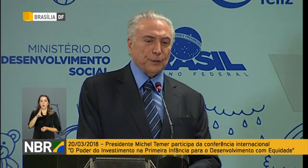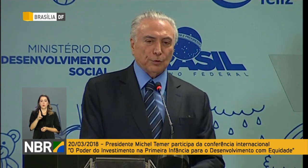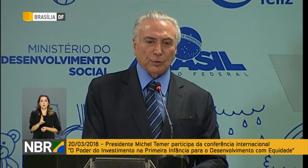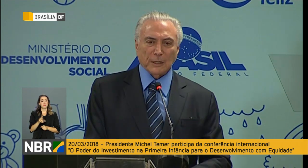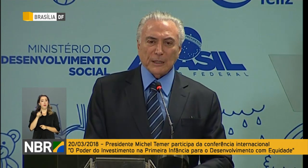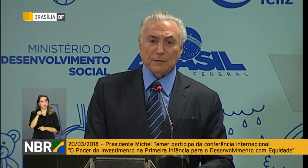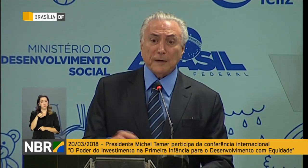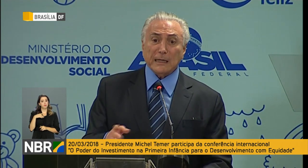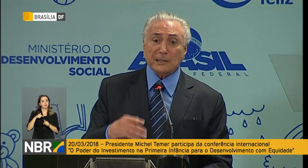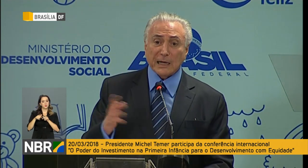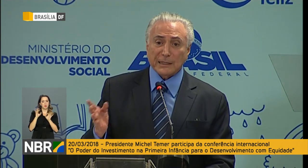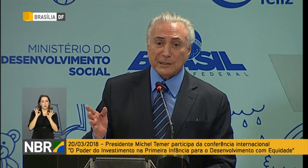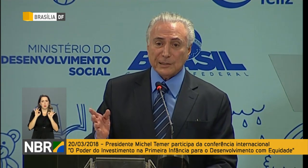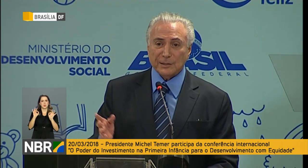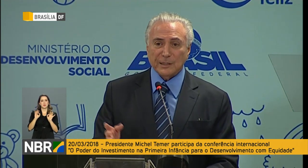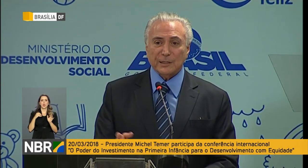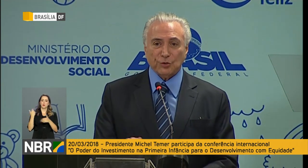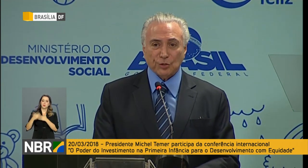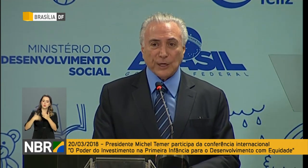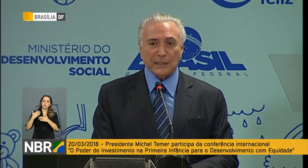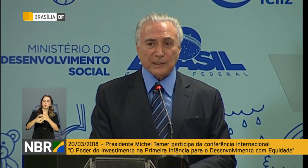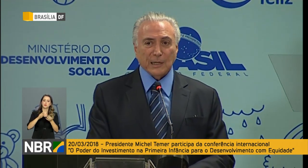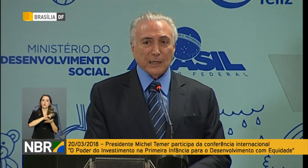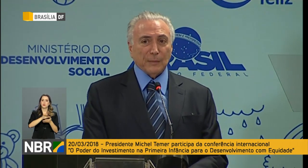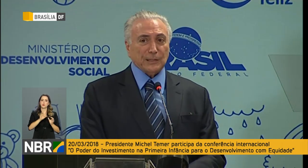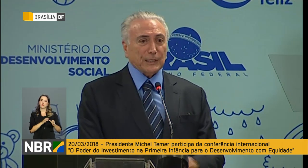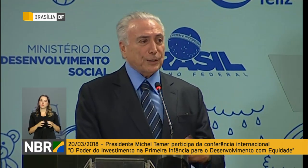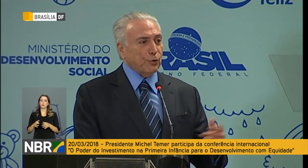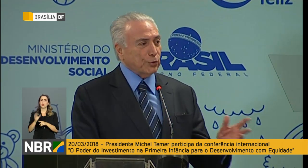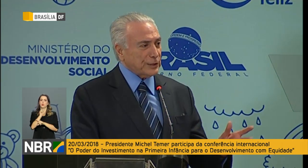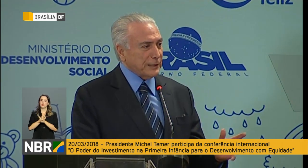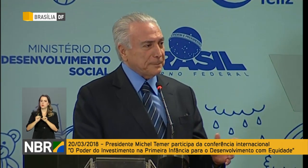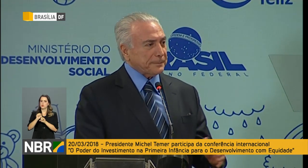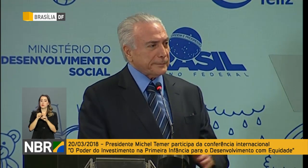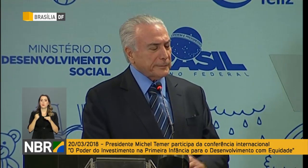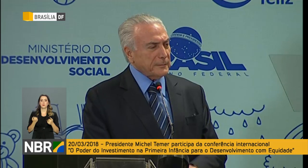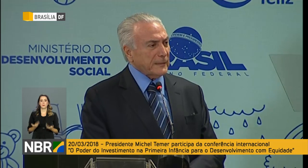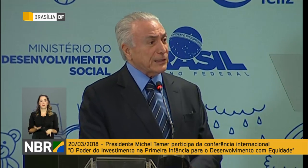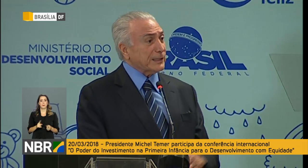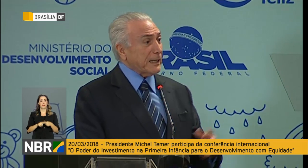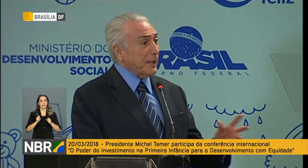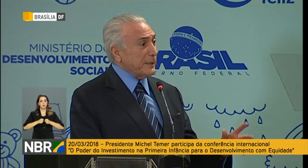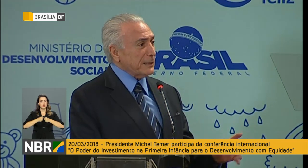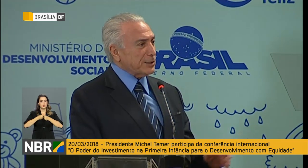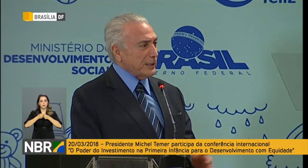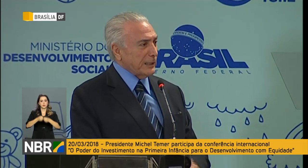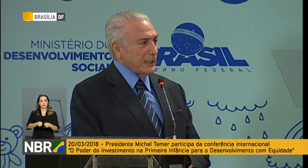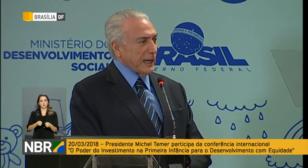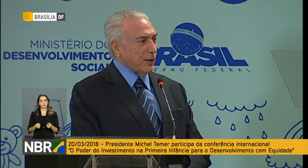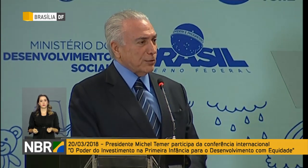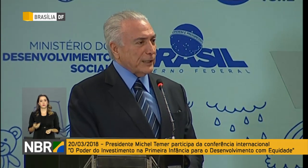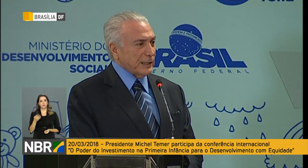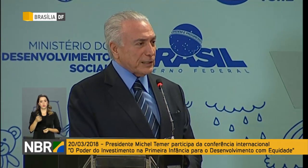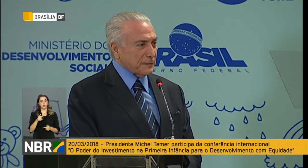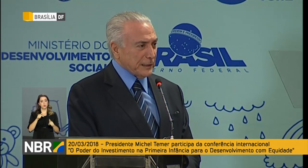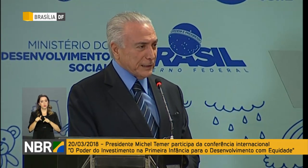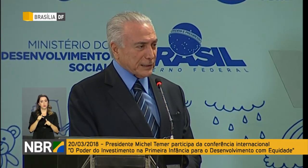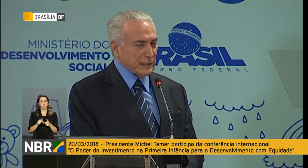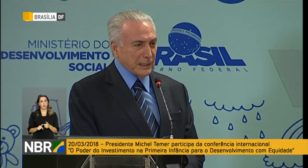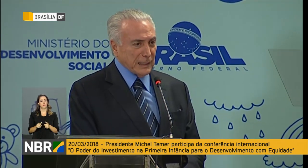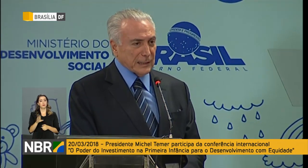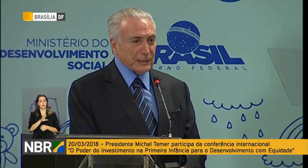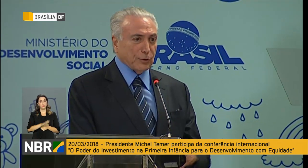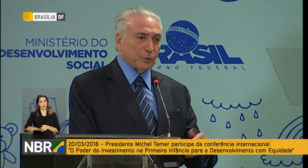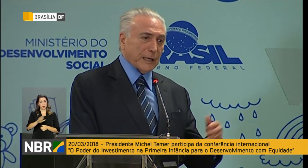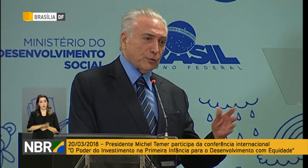do período em várias áreas sociais, mas dedicou-se extremamente ao Criança